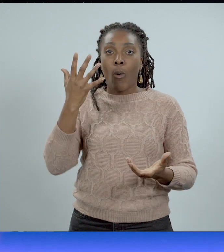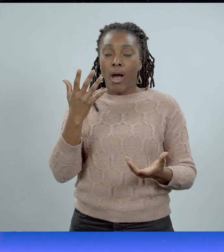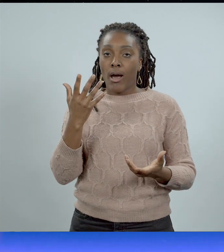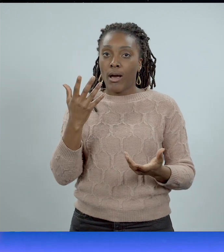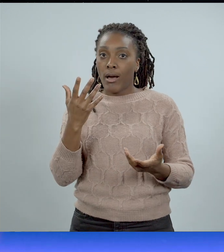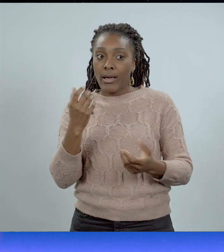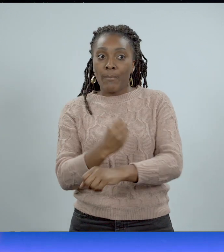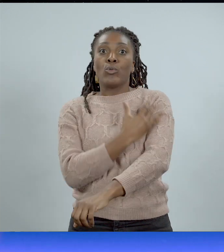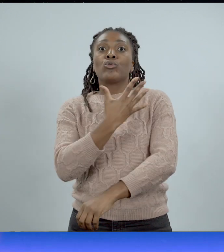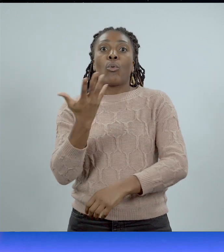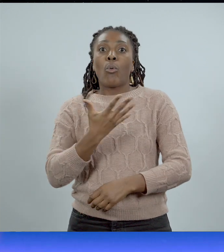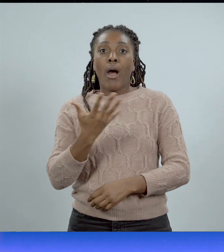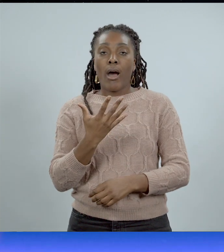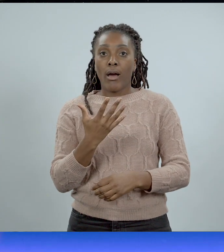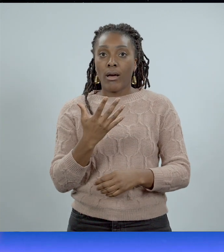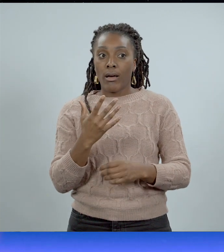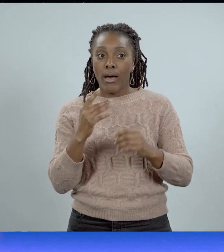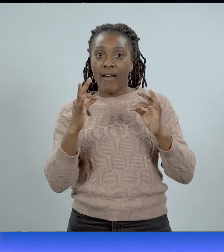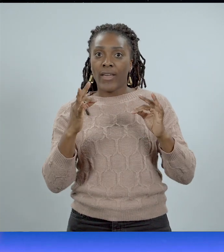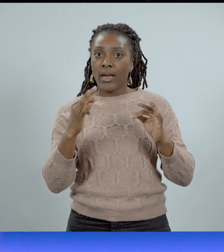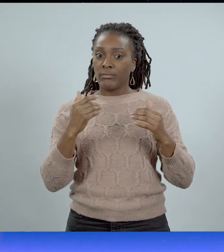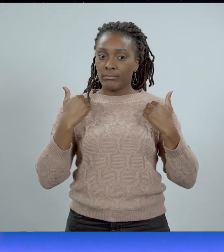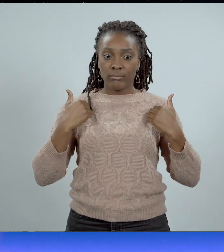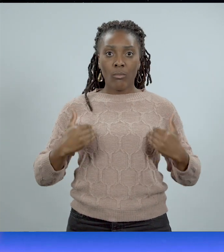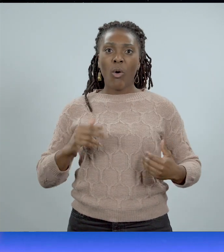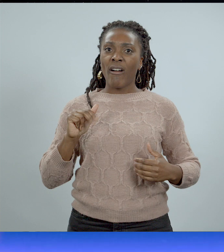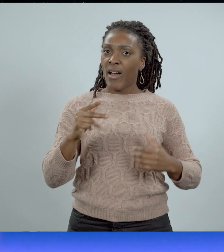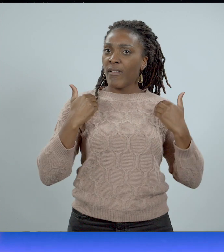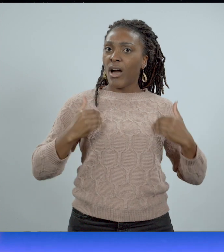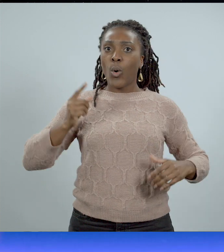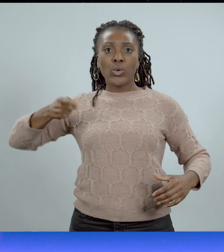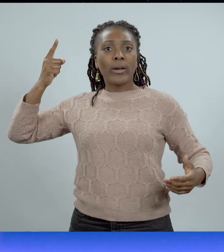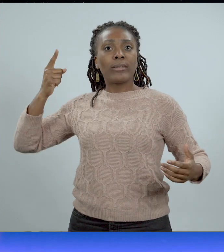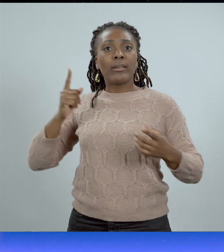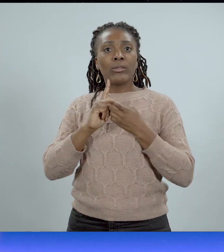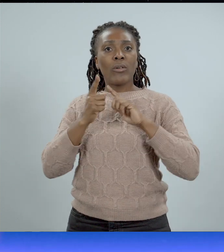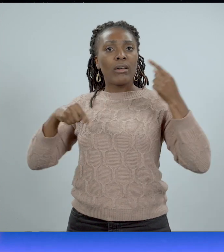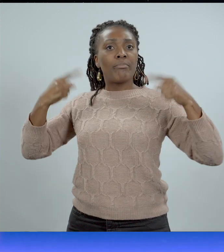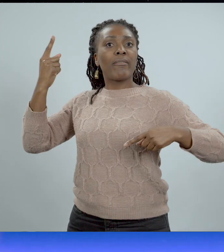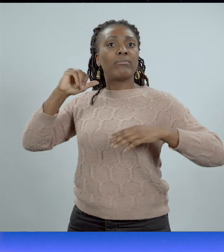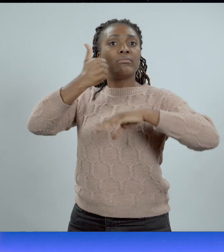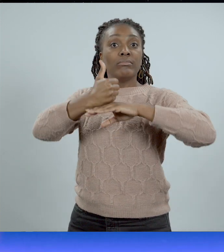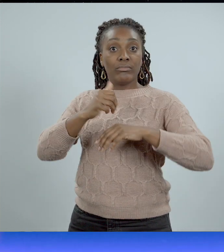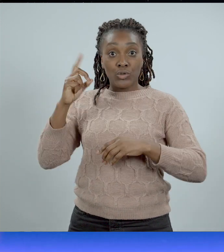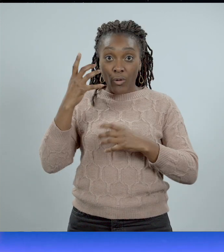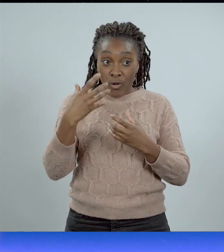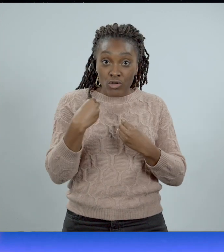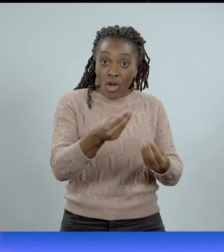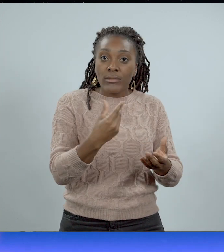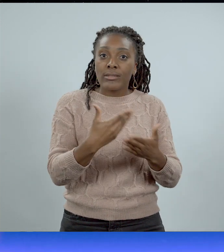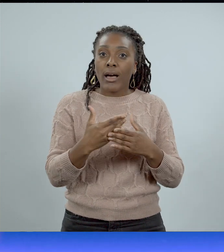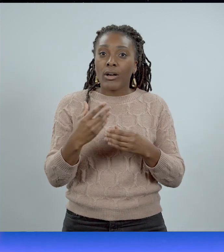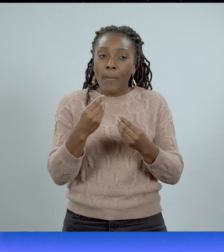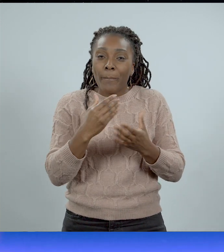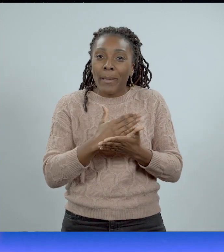par rapport à ce rêve. L'émotion principale de son rêve, c'était la toute-puissance. Il sentait l'autorité, il sentait la puissance. Et Dieu était en train de